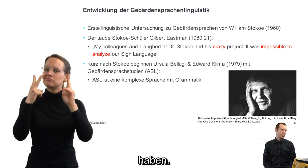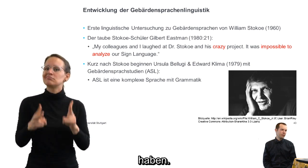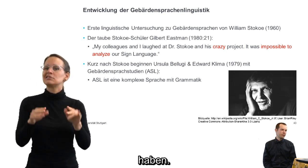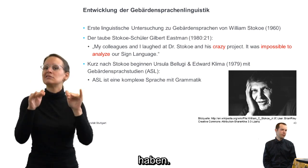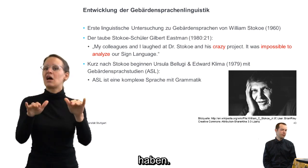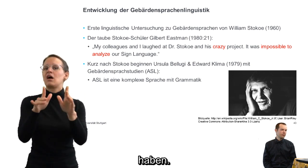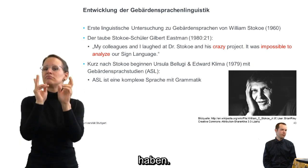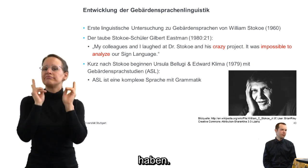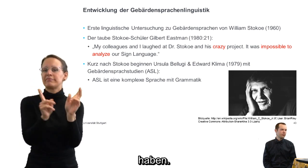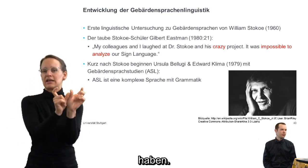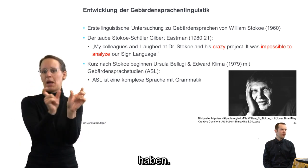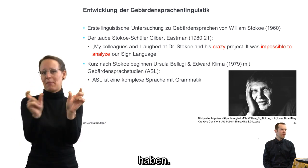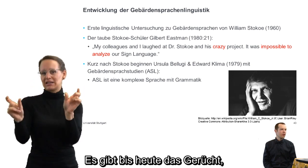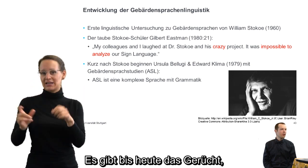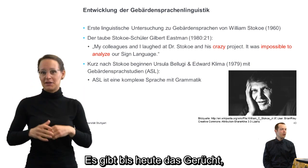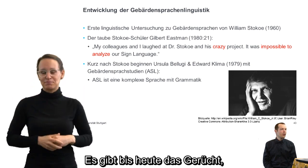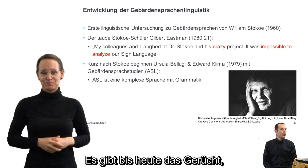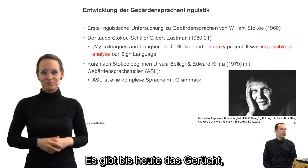Grammatik haben.